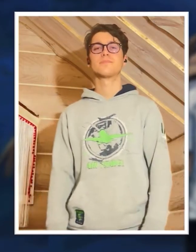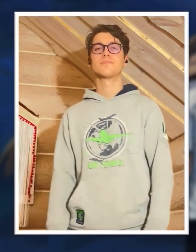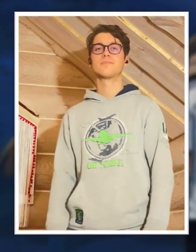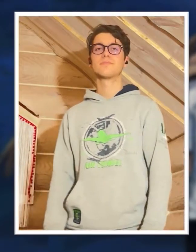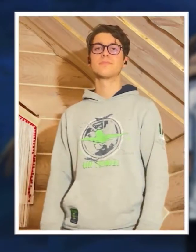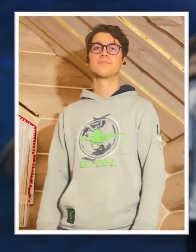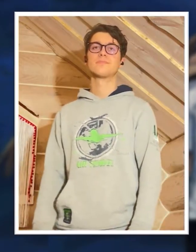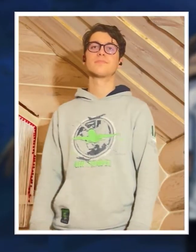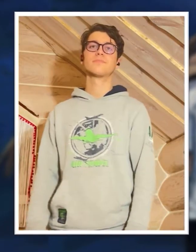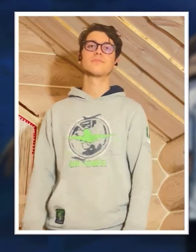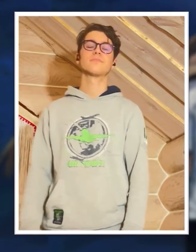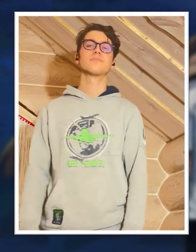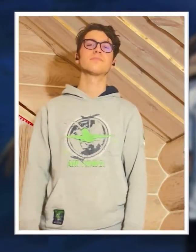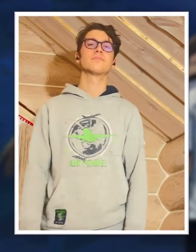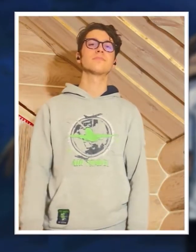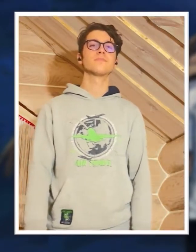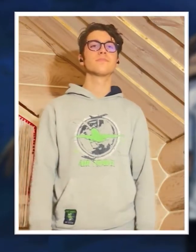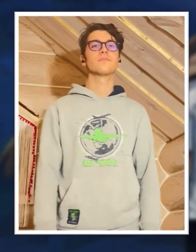нет.